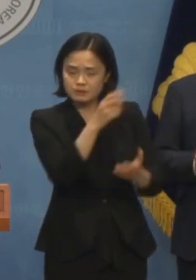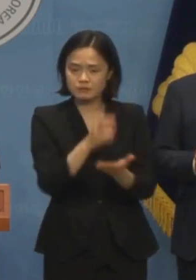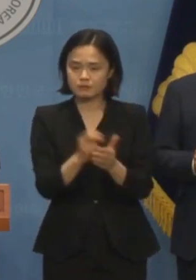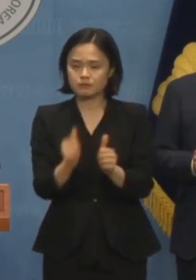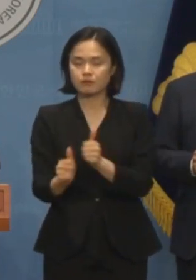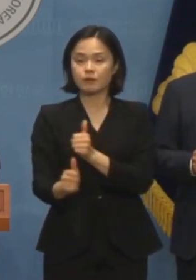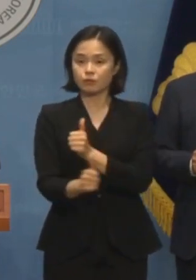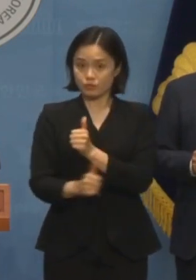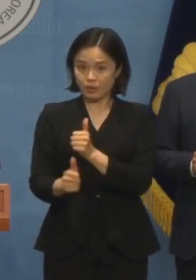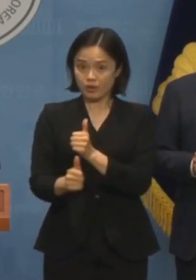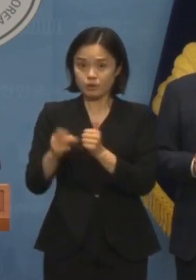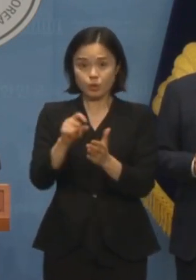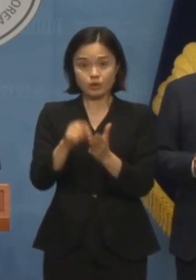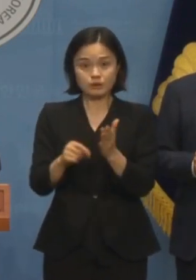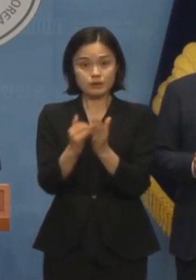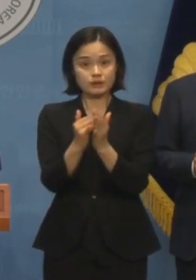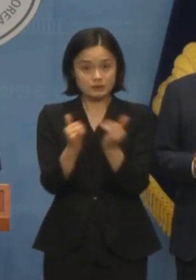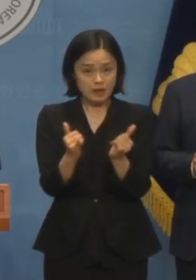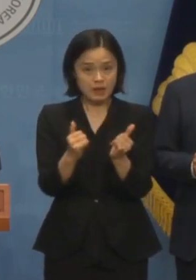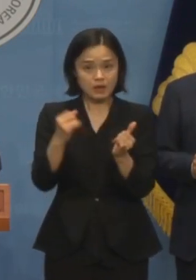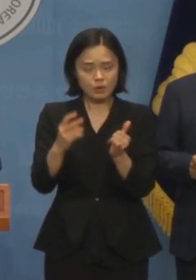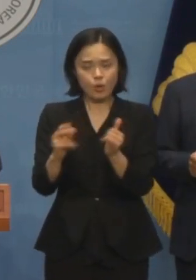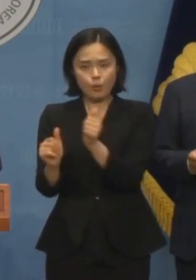많은 취재진과 보좌진이